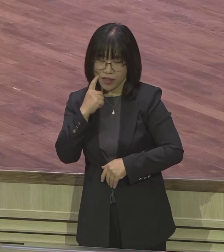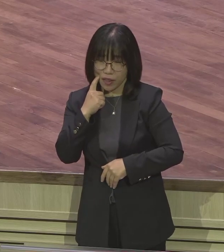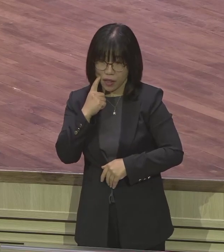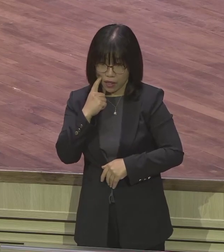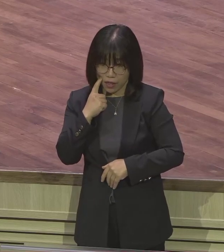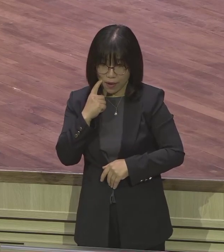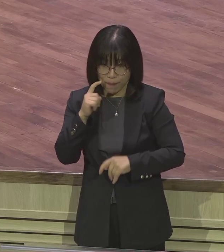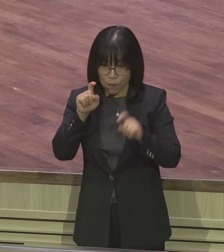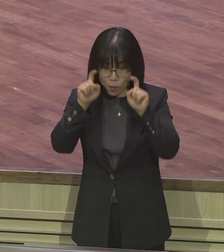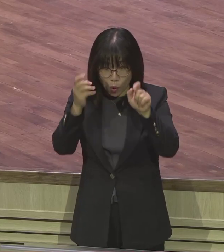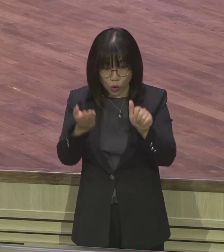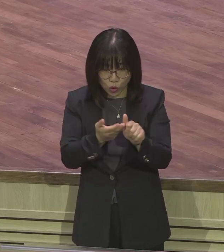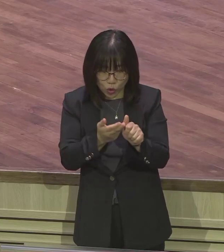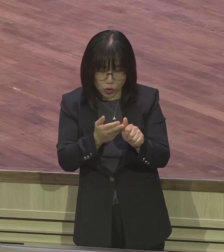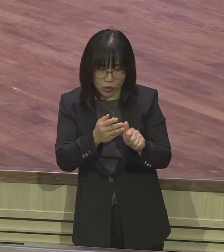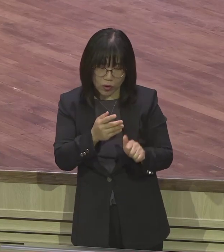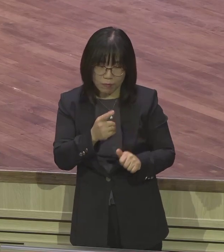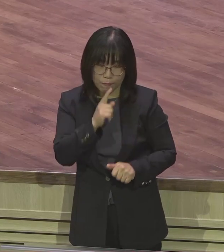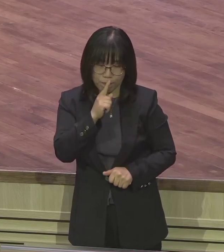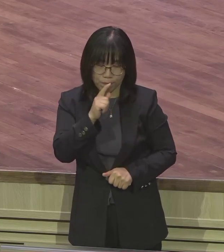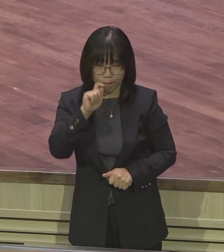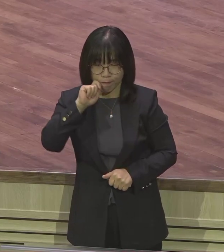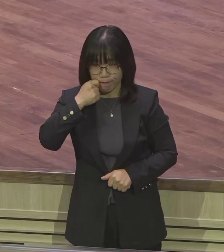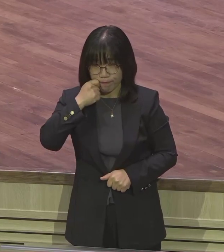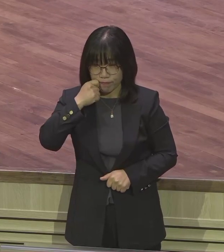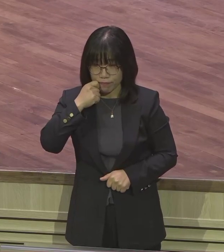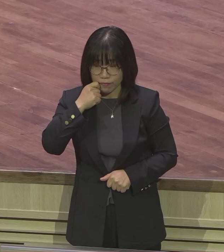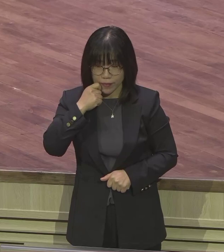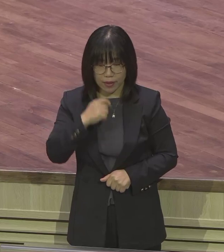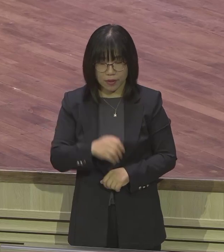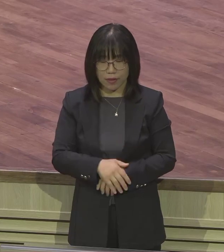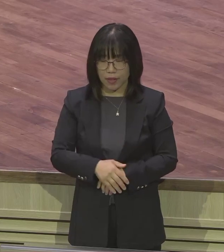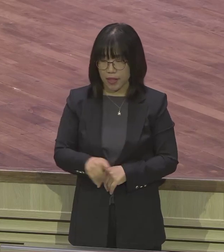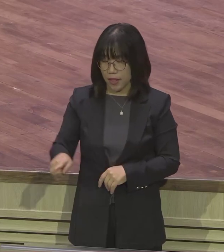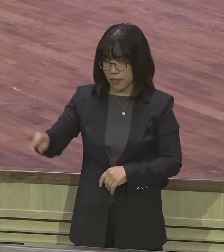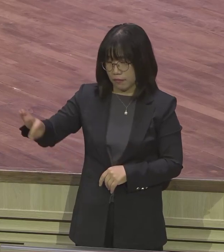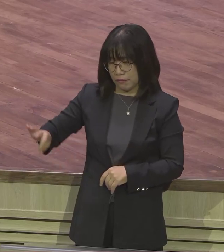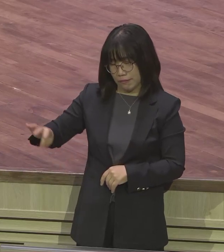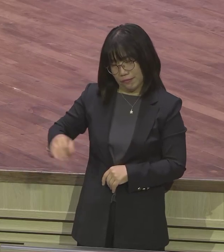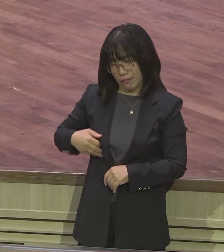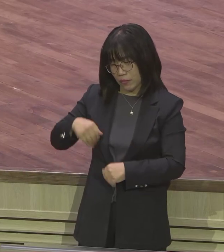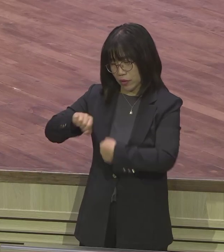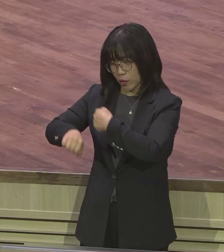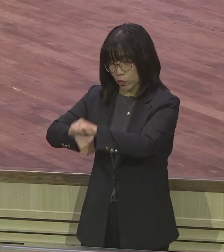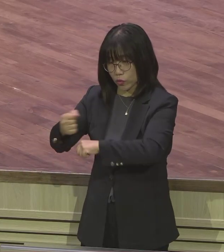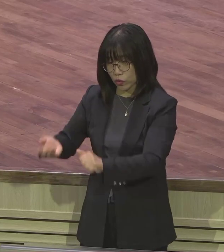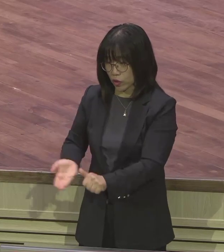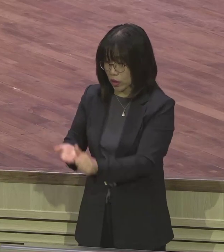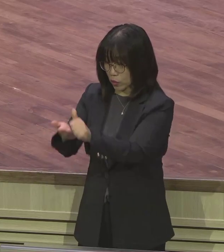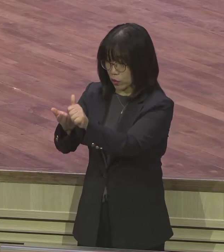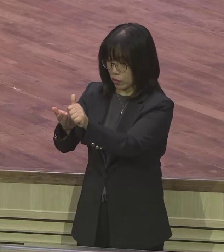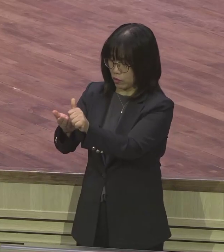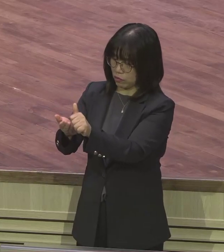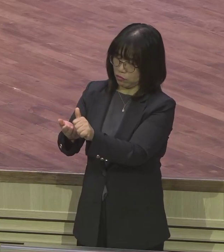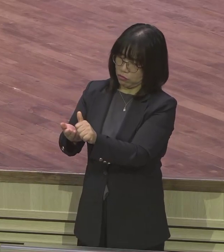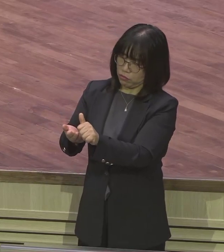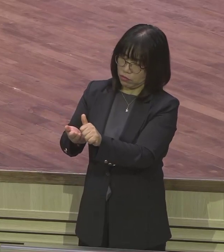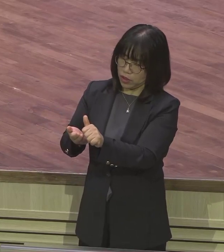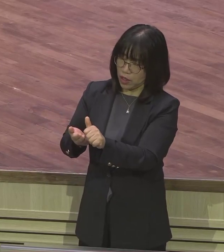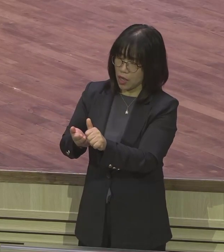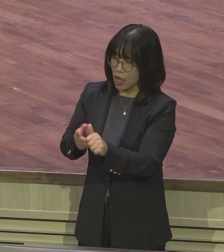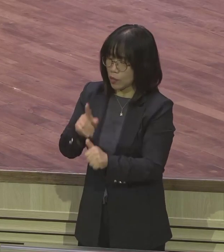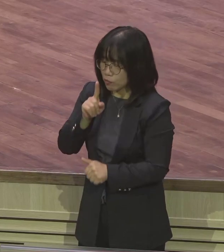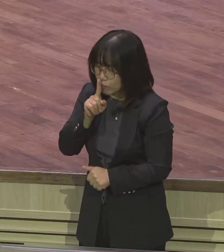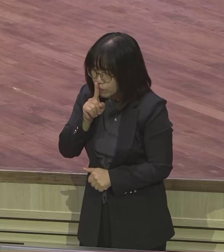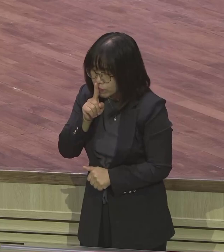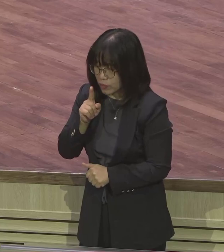반대로 말해야지, 그 천한 직업, 그 목축업자, 짐승 키우는 그런 말을 하지 말라 하지